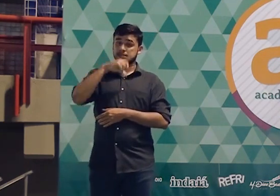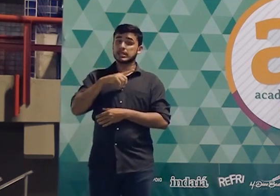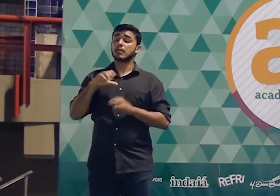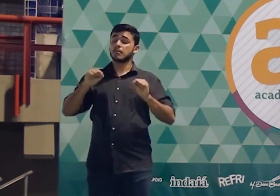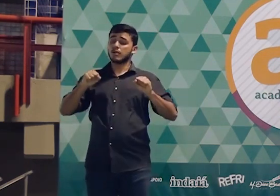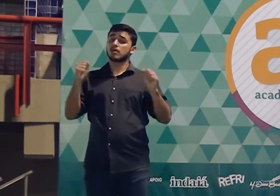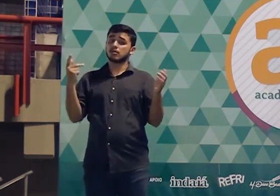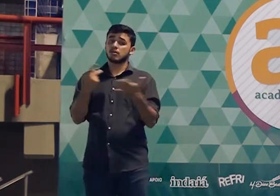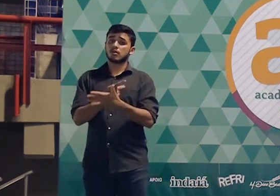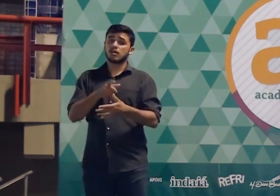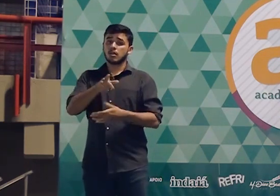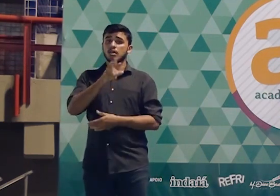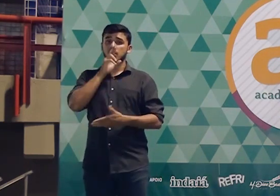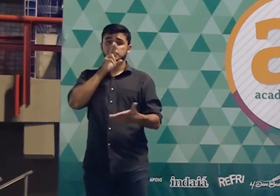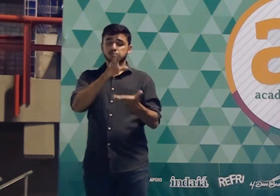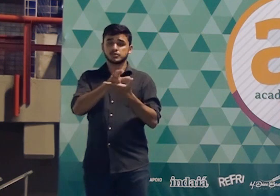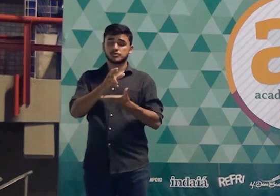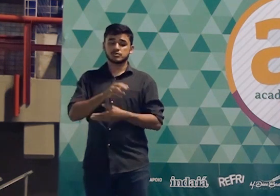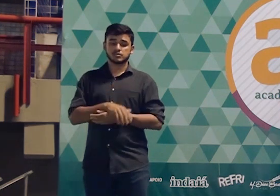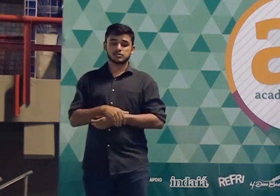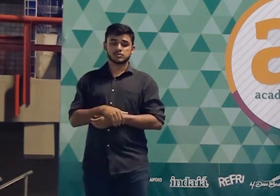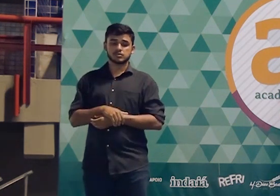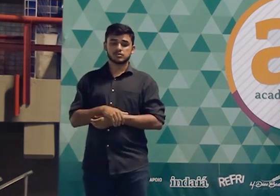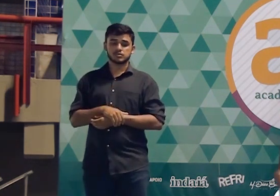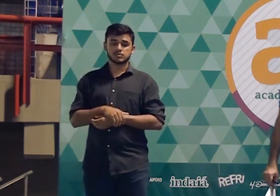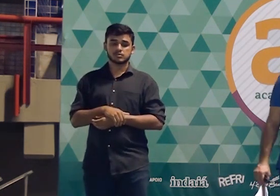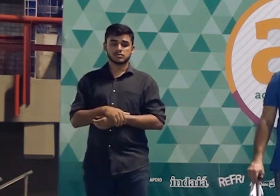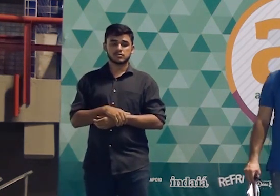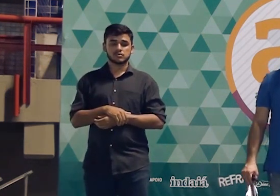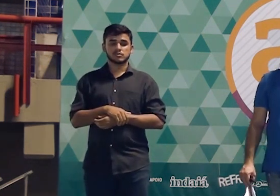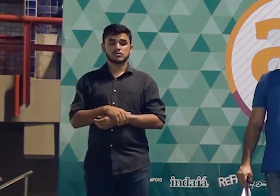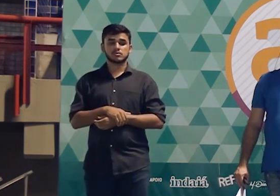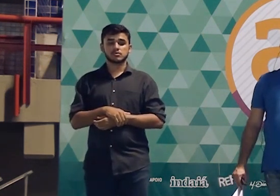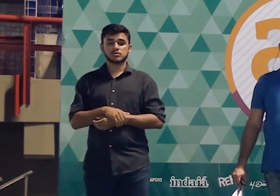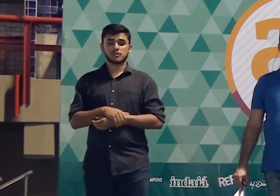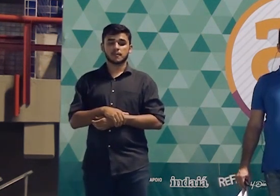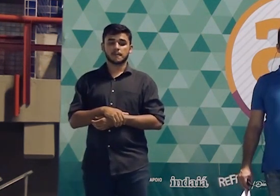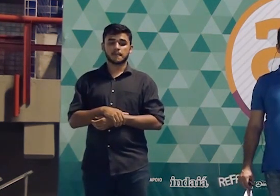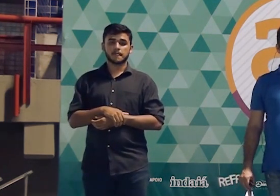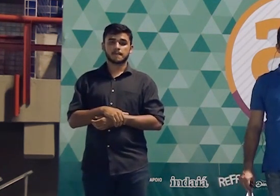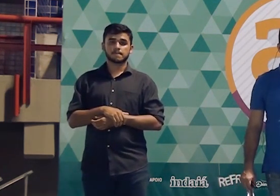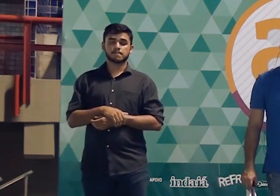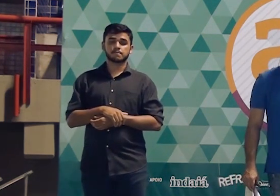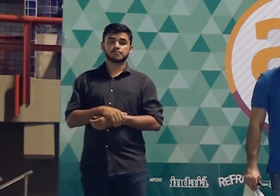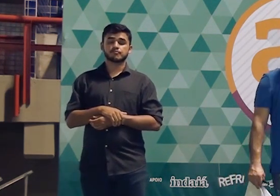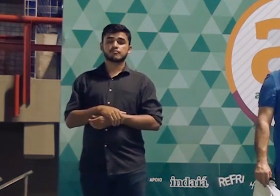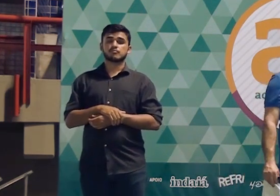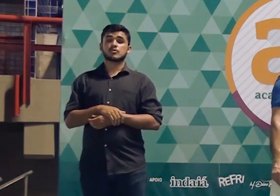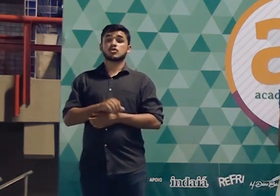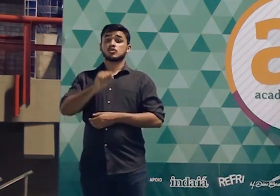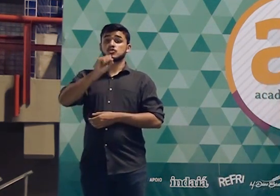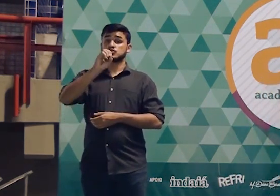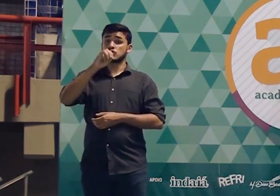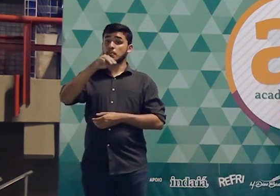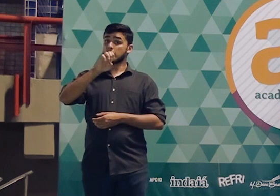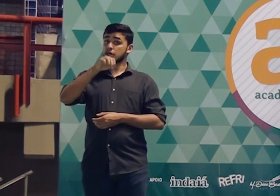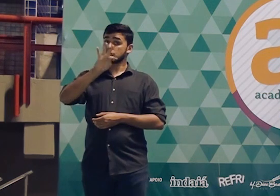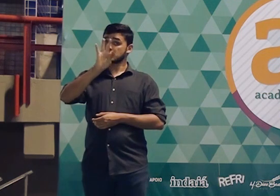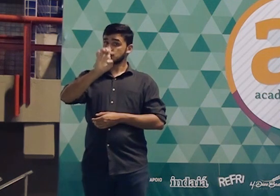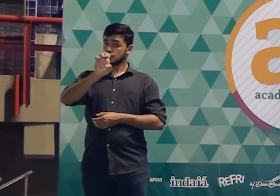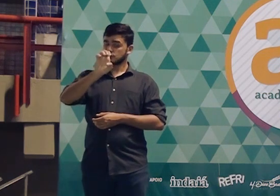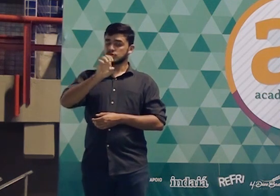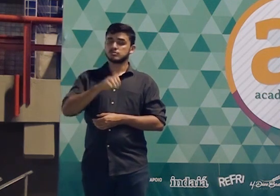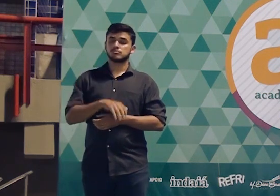vida e você não faz isso. Anota essas palavras aí, ó. Somente.